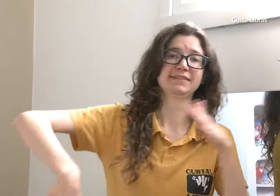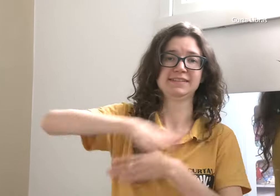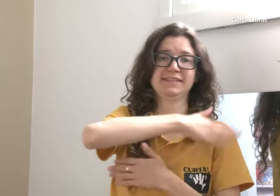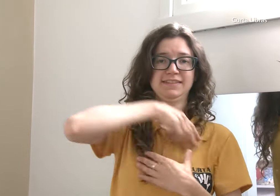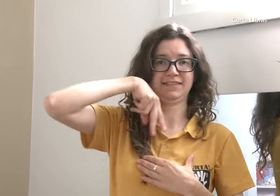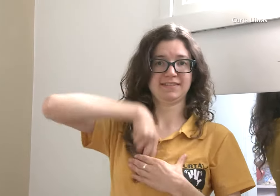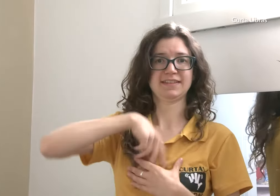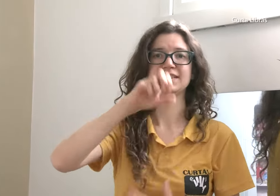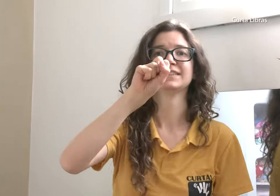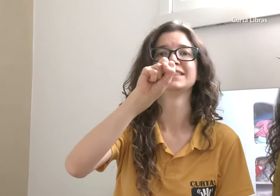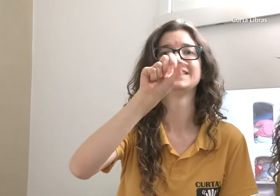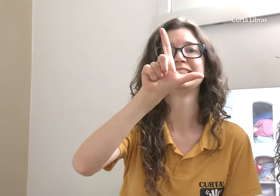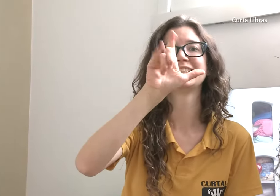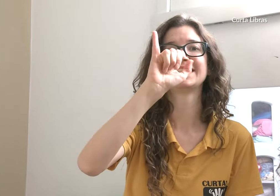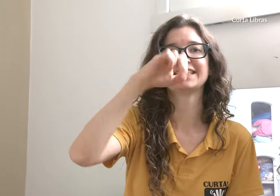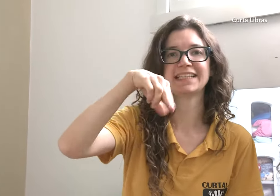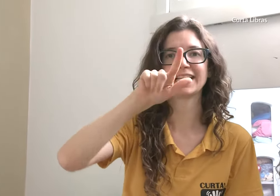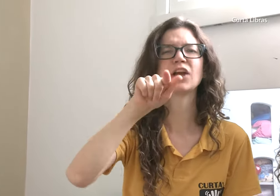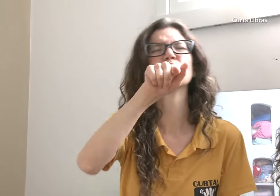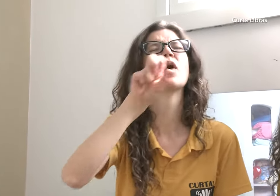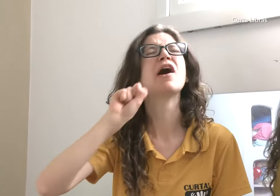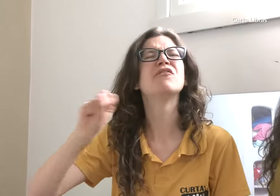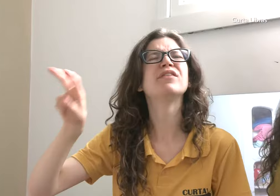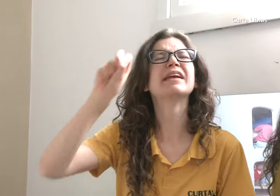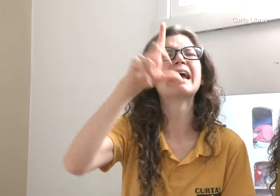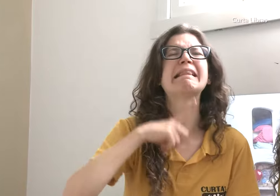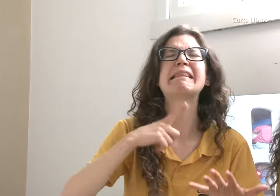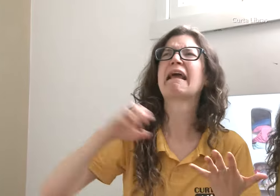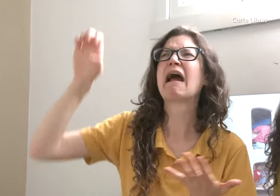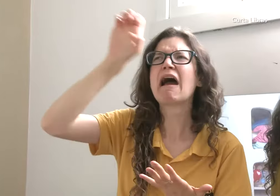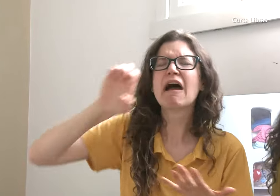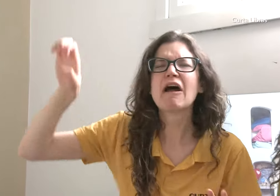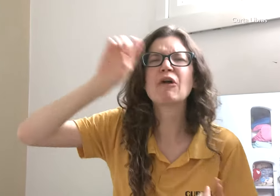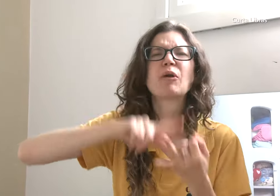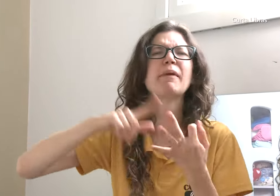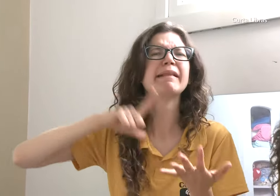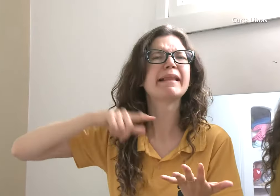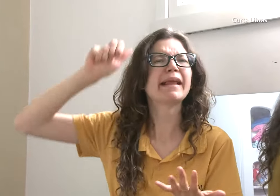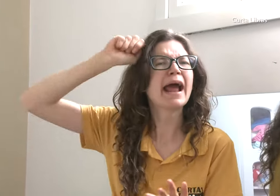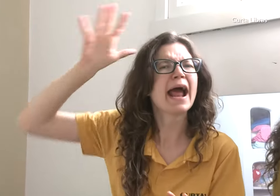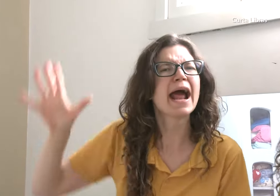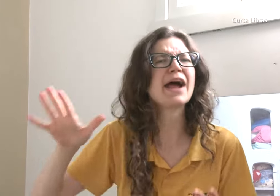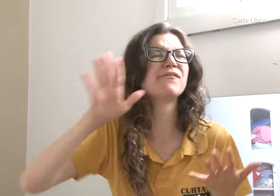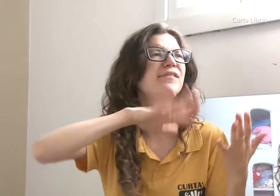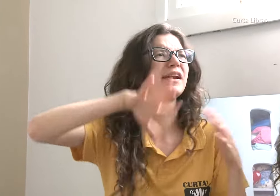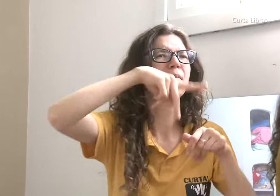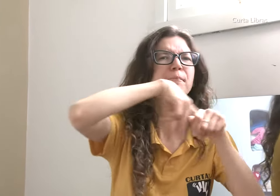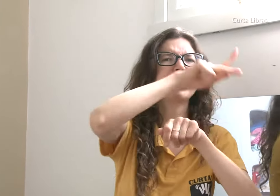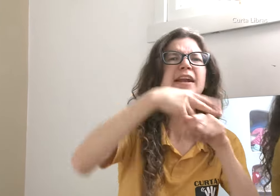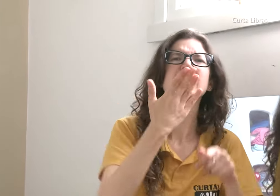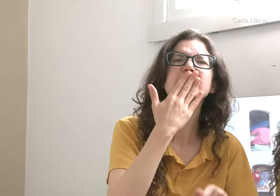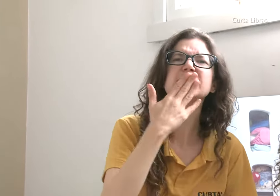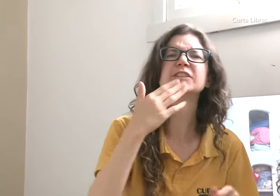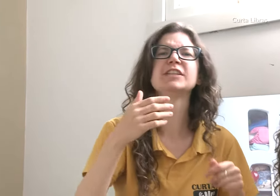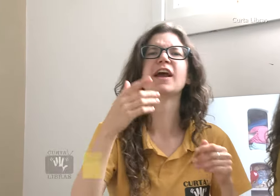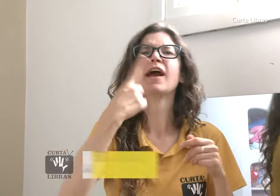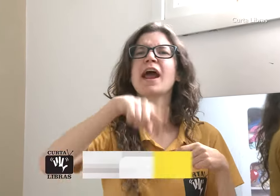O tema de hoje é sobre o sling. Em diferentes lugares, como na Europa, na África, em países de origem indígena, o